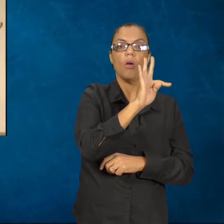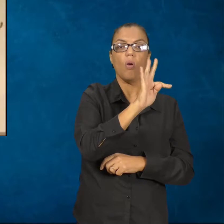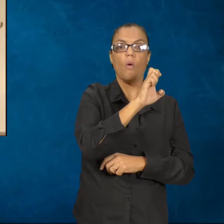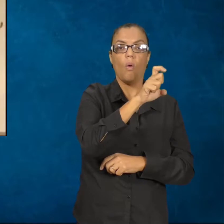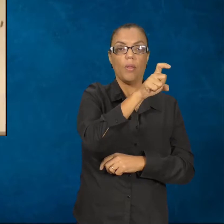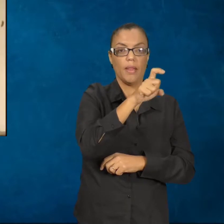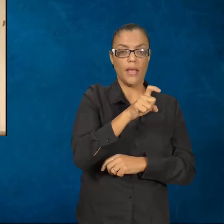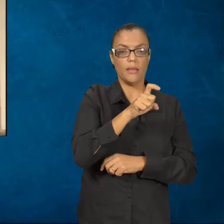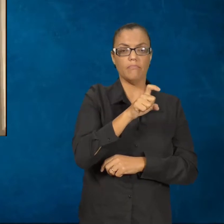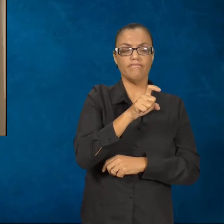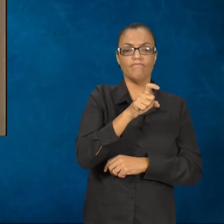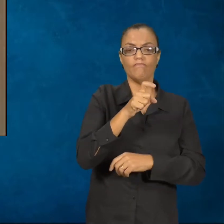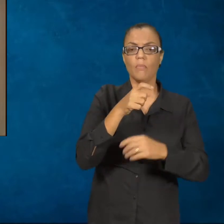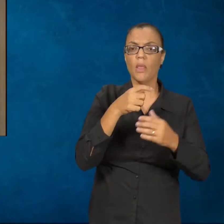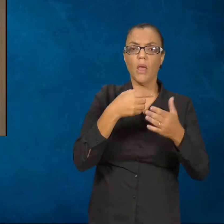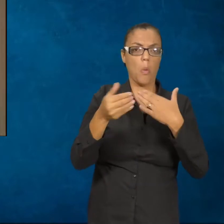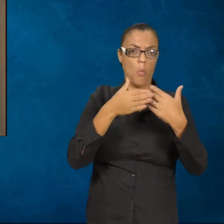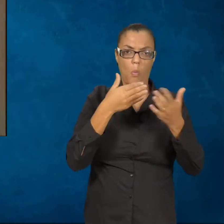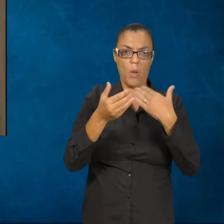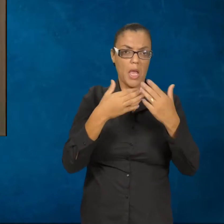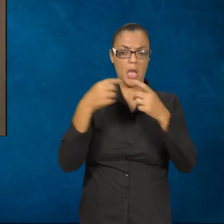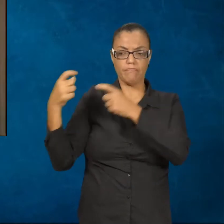se você quiser...